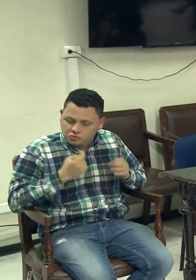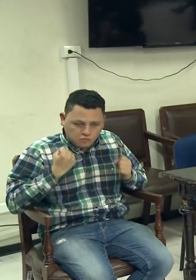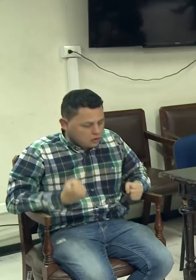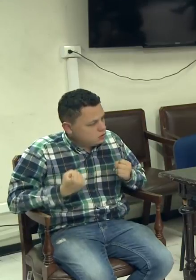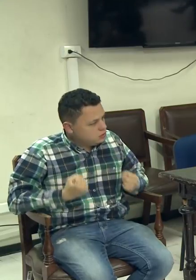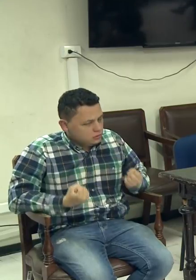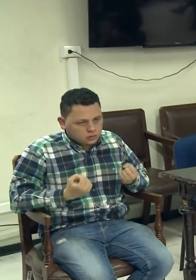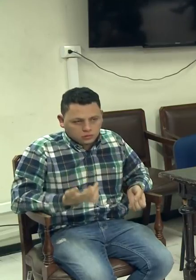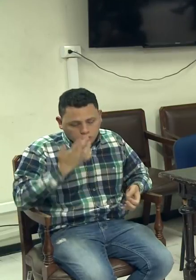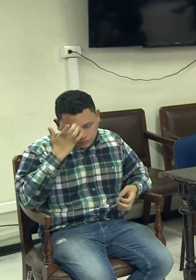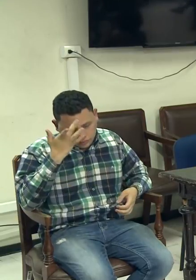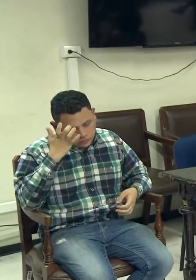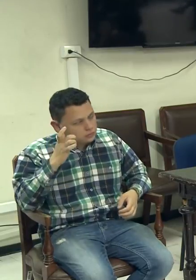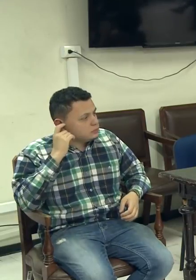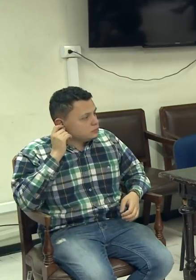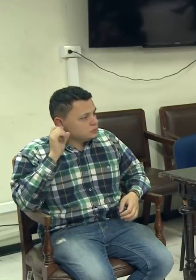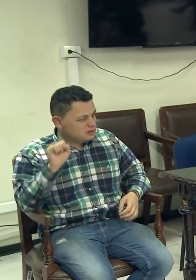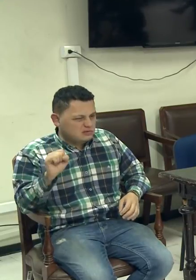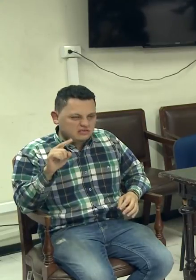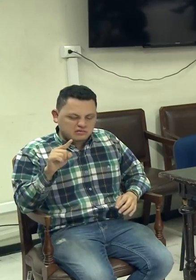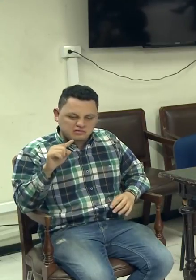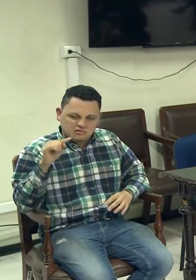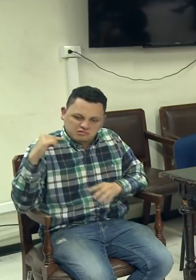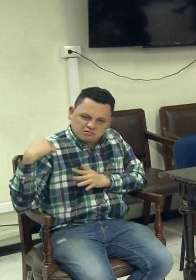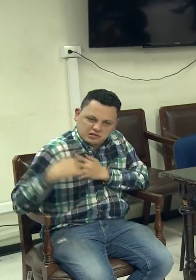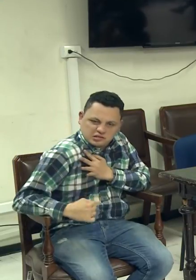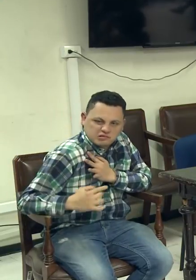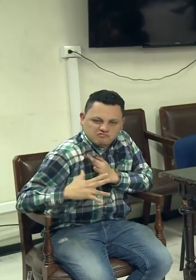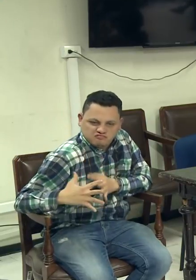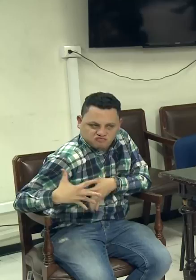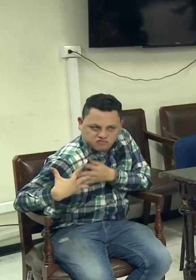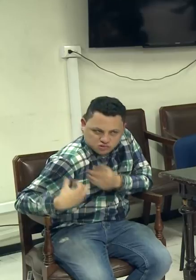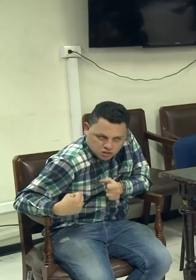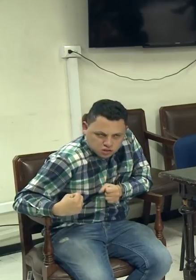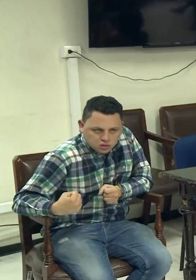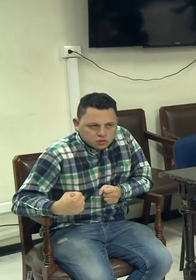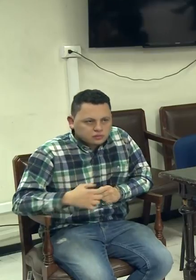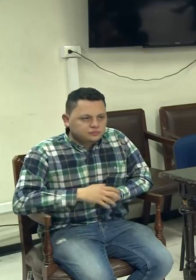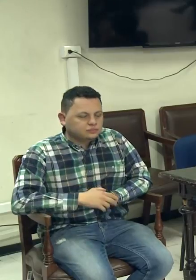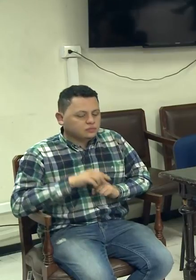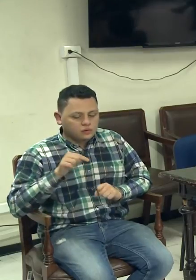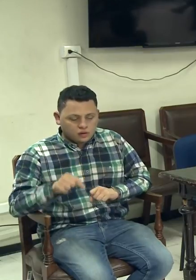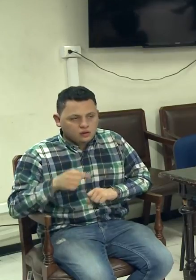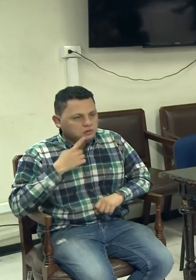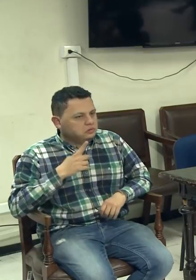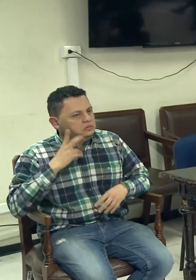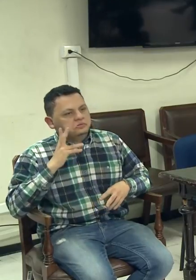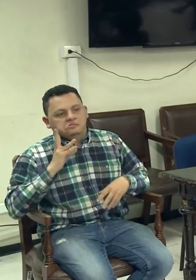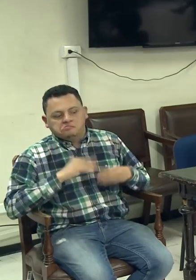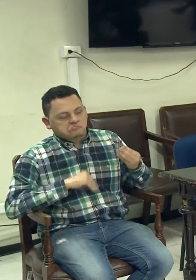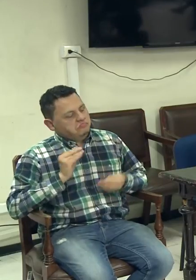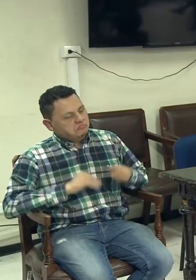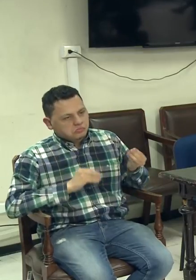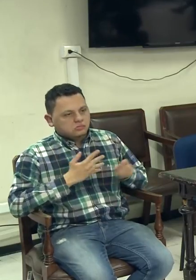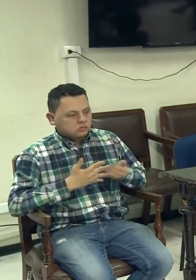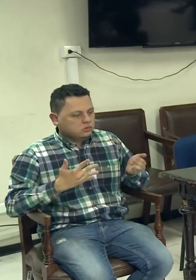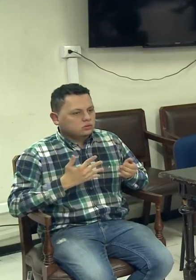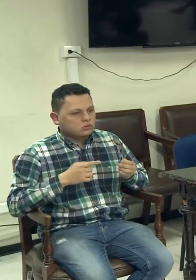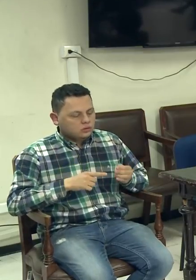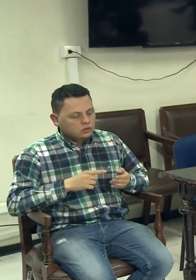porque una parte del feminismo radical que se niega a la posibilidad de